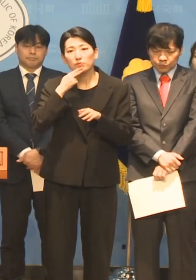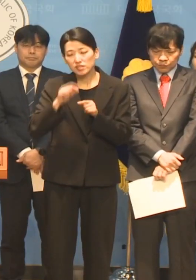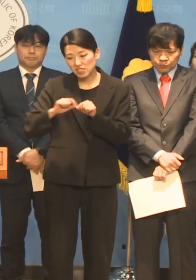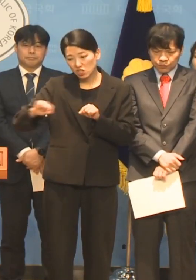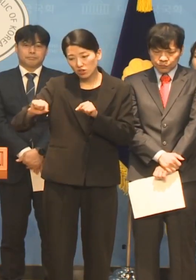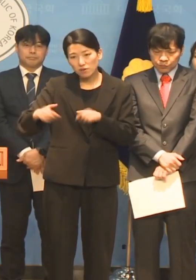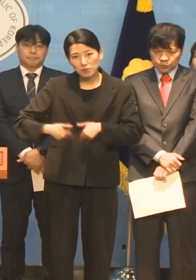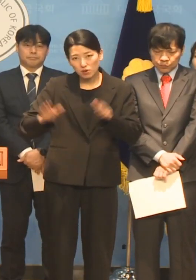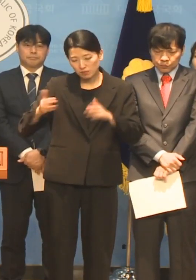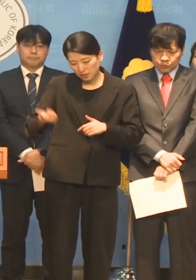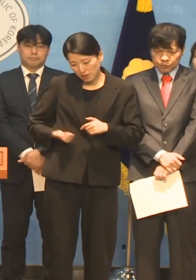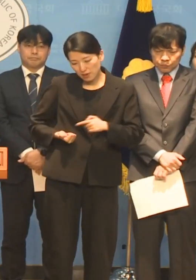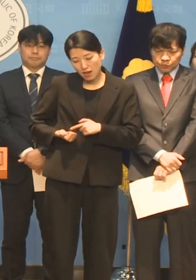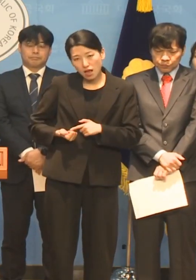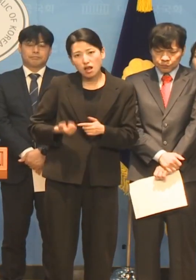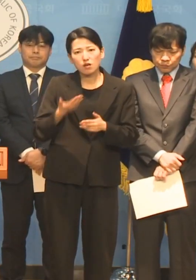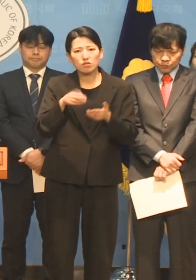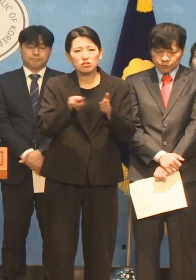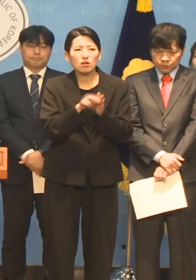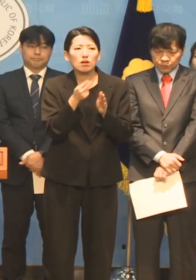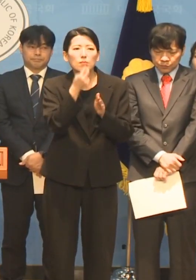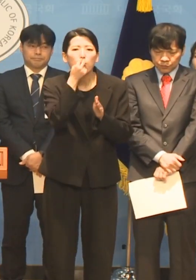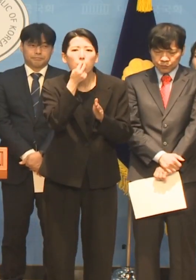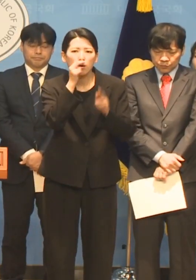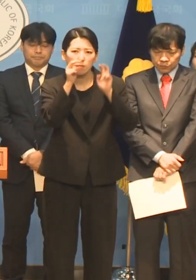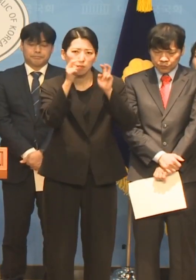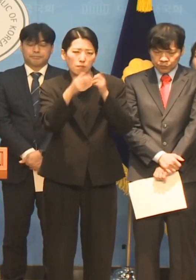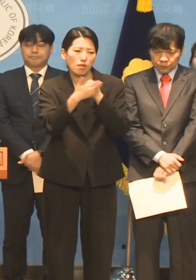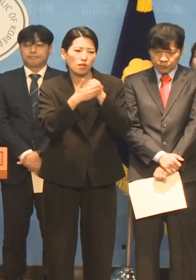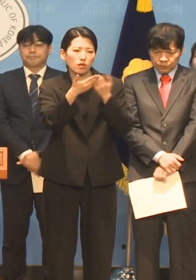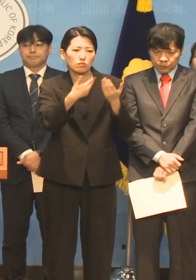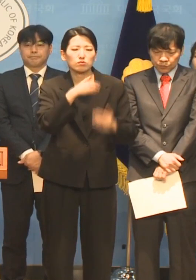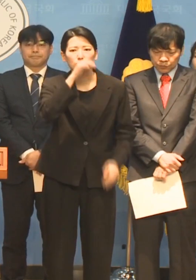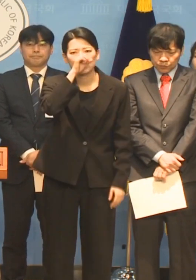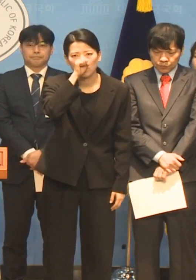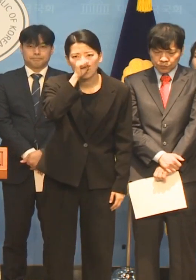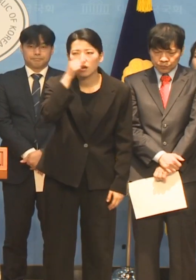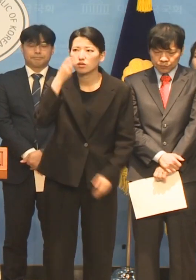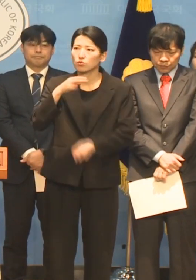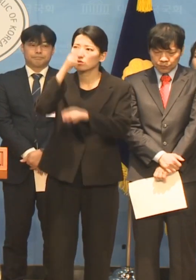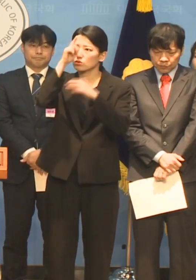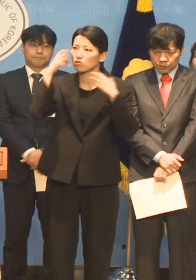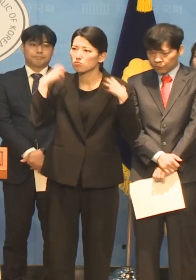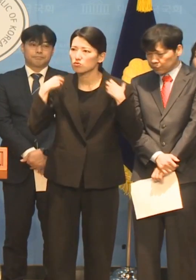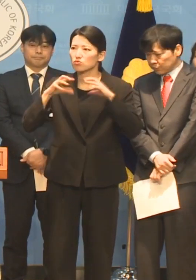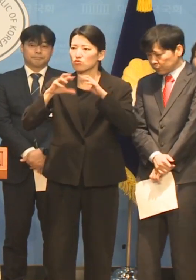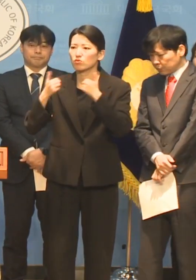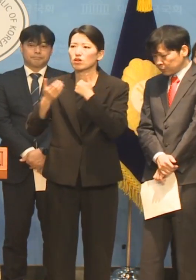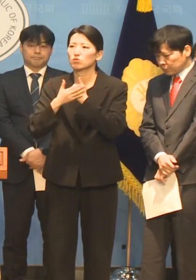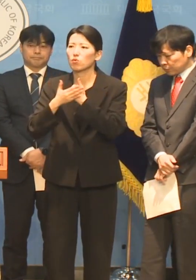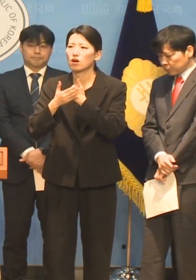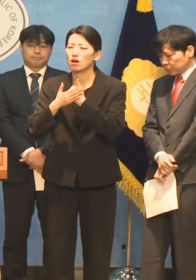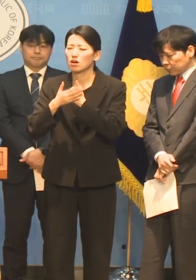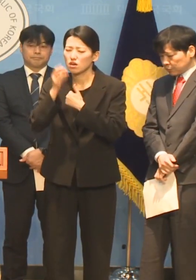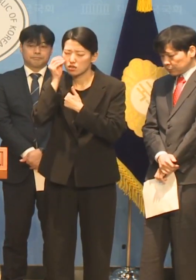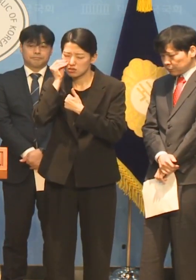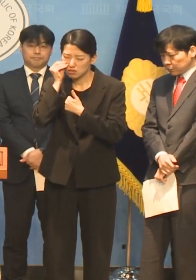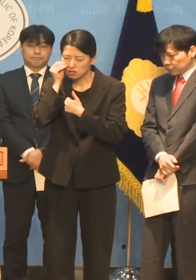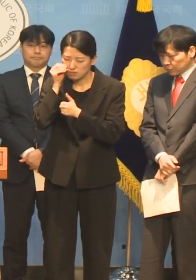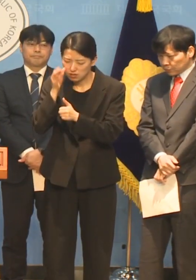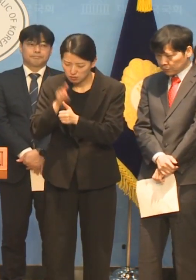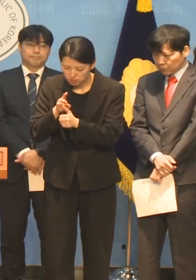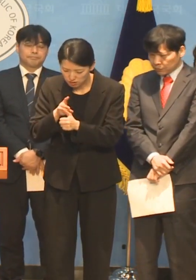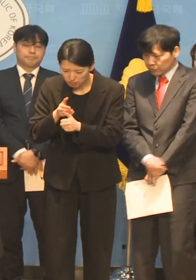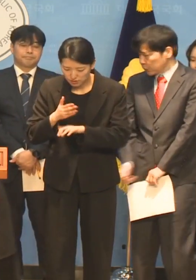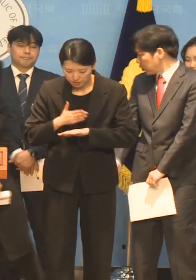정말 좋은 의료기기들이 국내에 조속하게 도입될 수 있도록 정부와 국회에서 꼭 도와주시기 바랍니다. 간곡하게 요청드립니다.